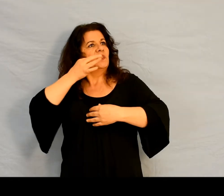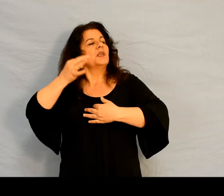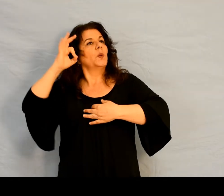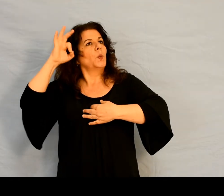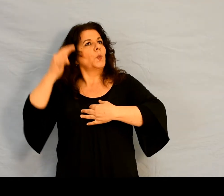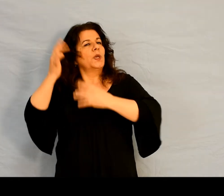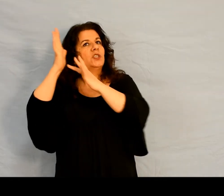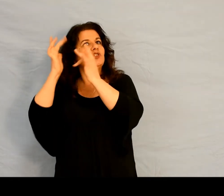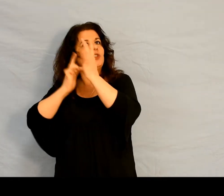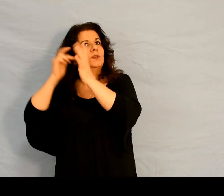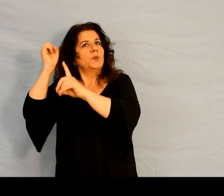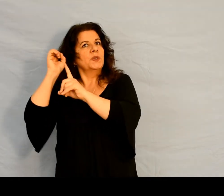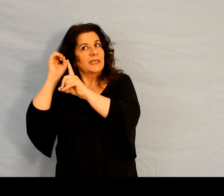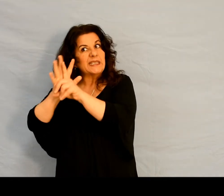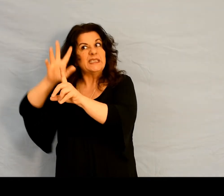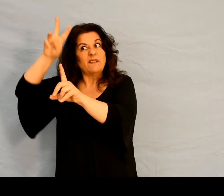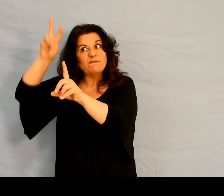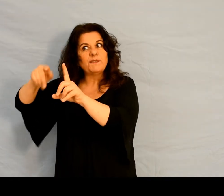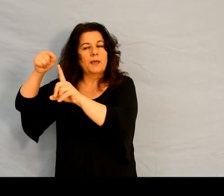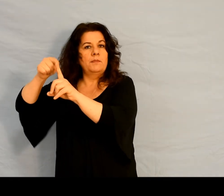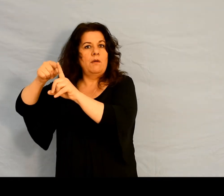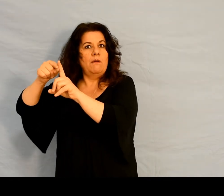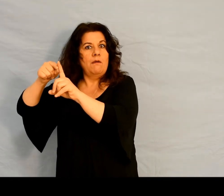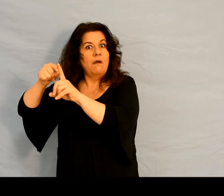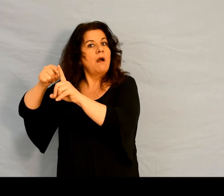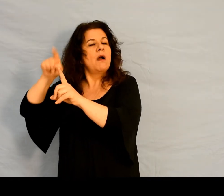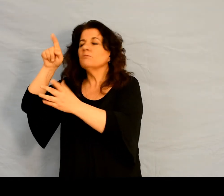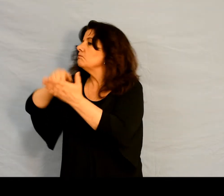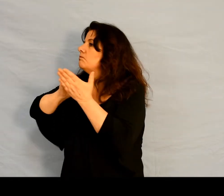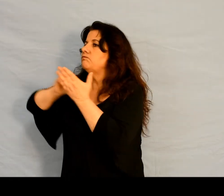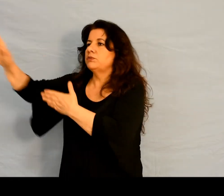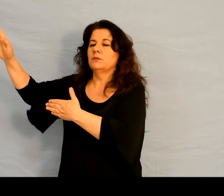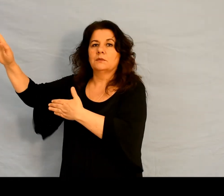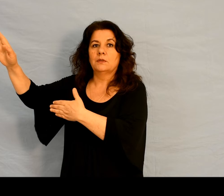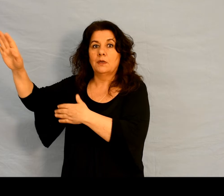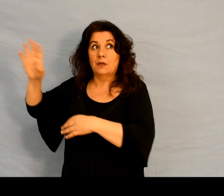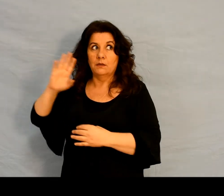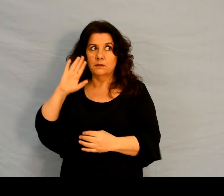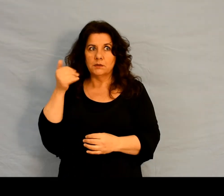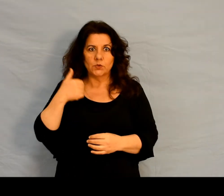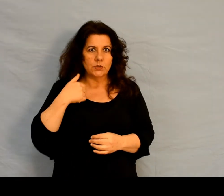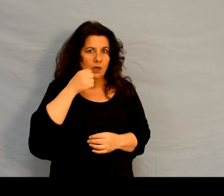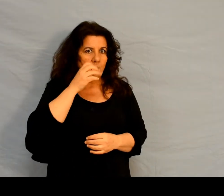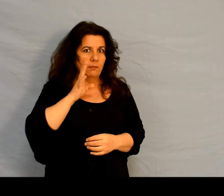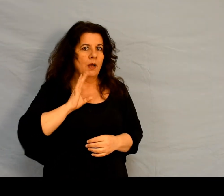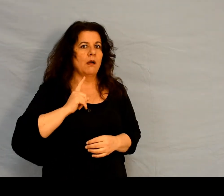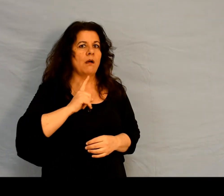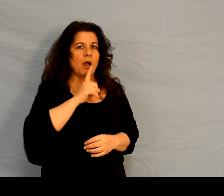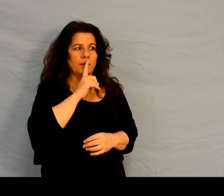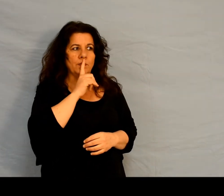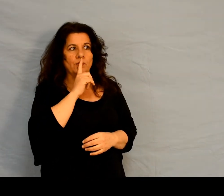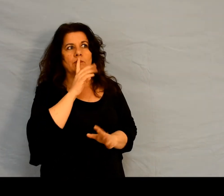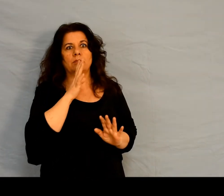Voilà pourquoi les parents avaient dit « Il est assez grand, interrogez-le ».